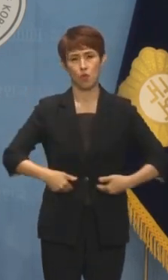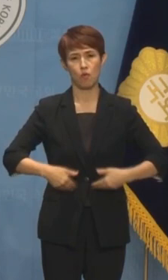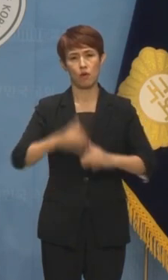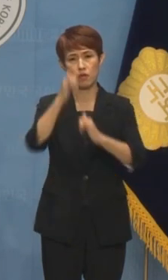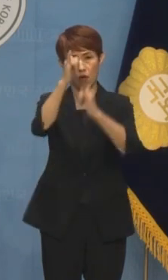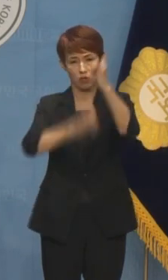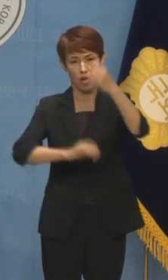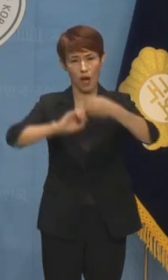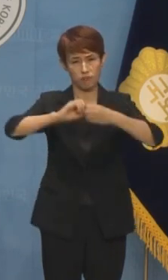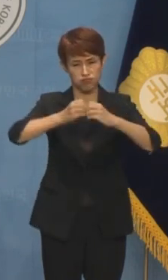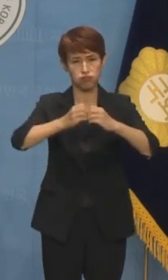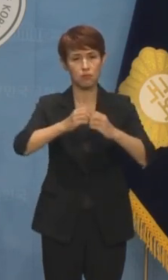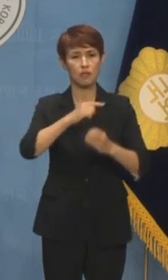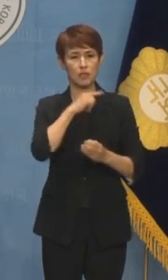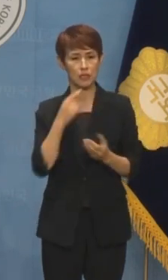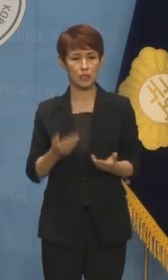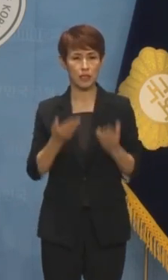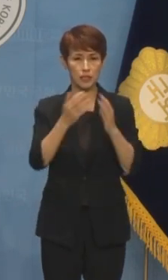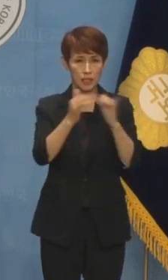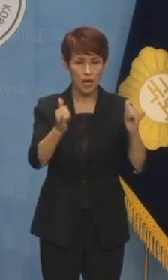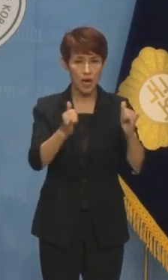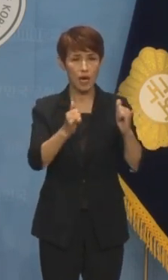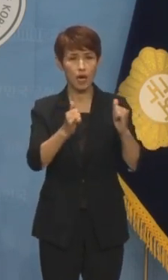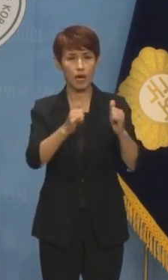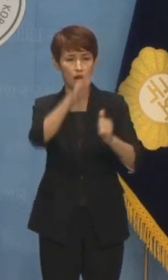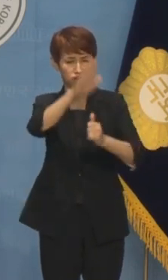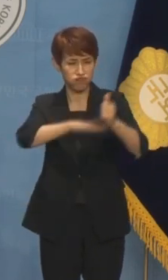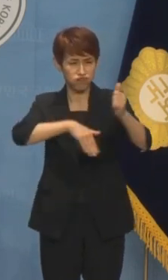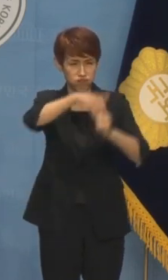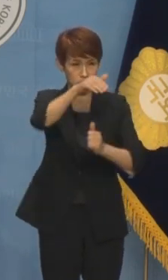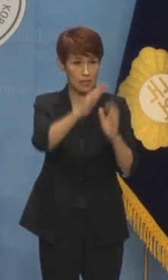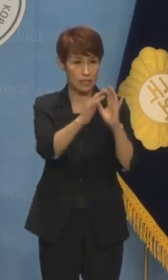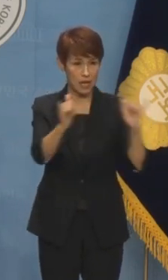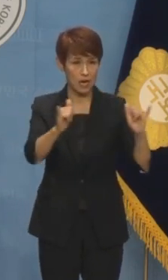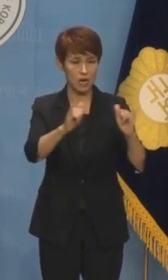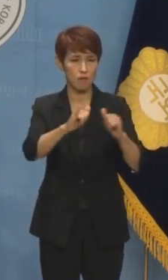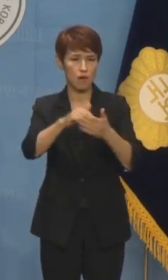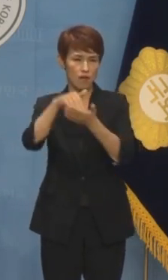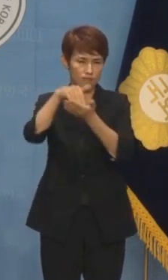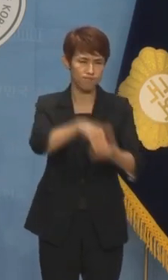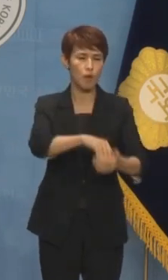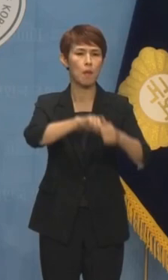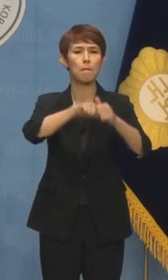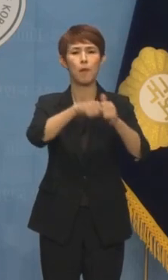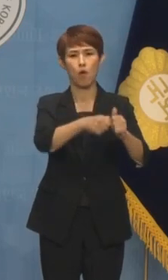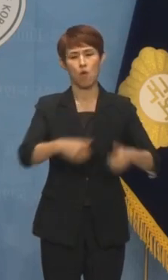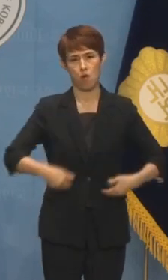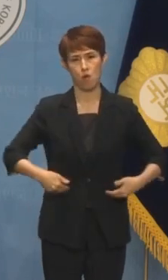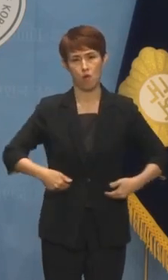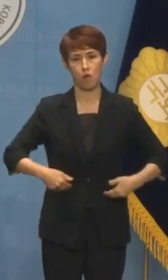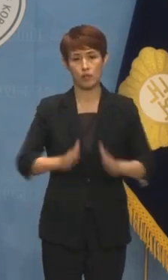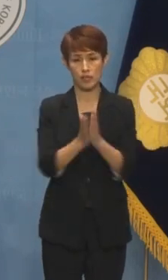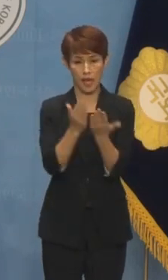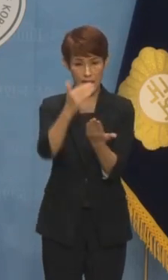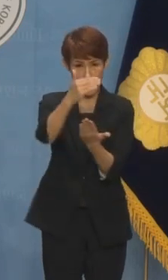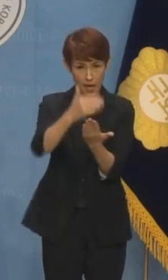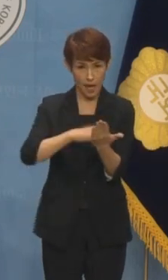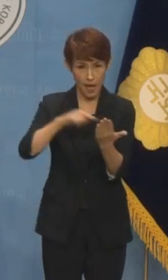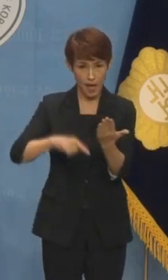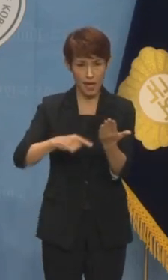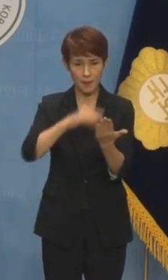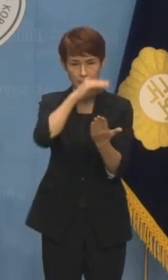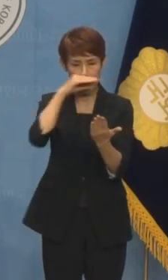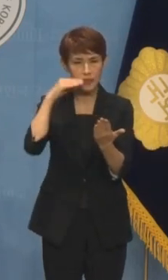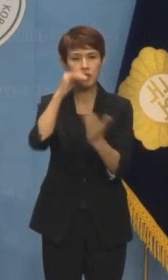왜곡과 희생자, 생존자를 모욕하는 이들에 대한 강력한 처벌, 그리고 교과 과정에서의 제대로 된